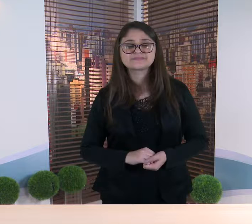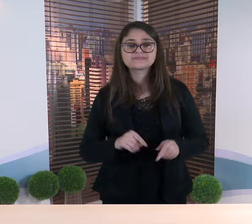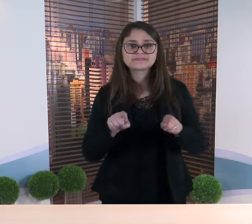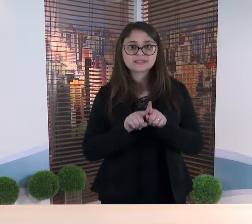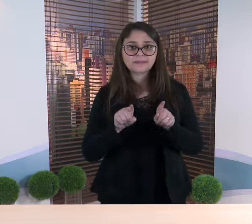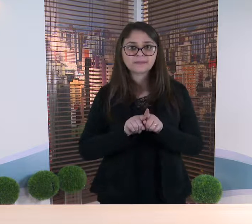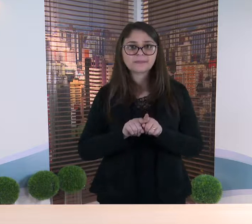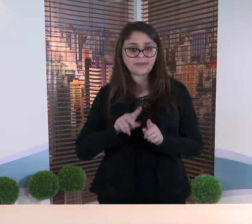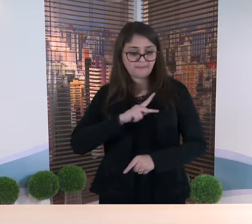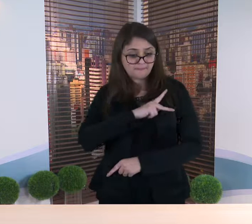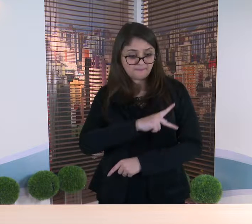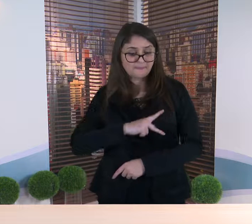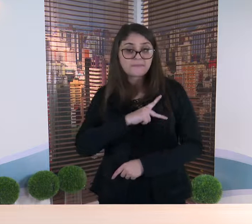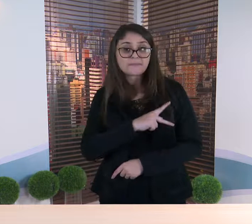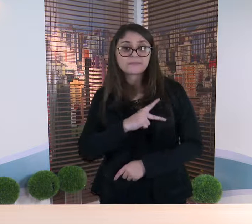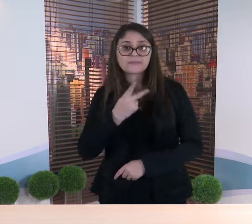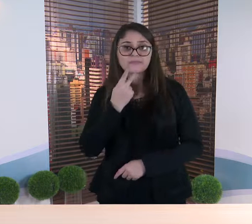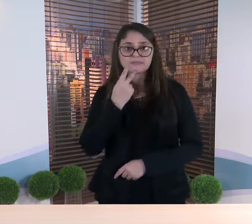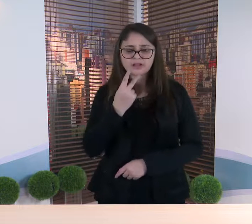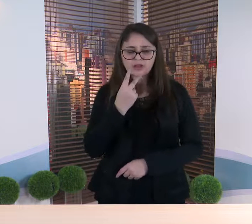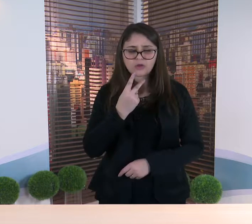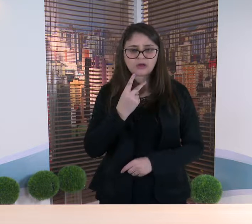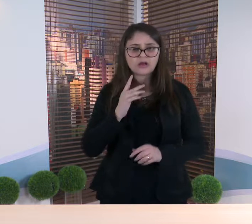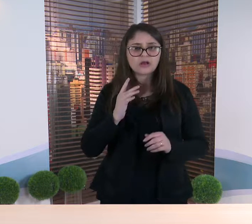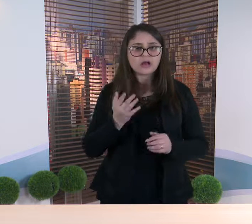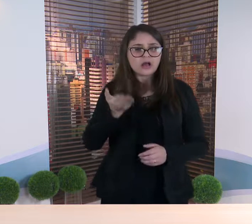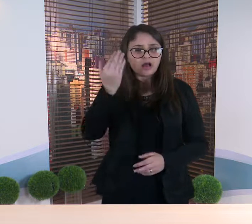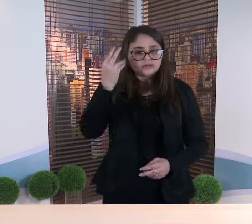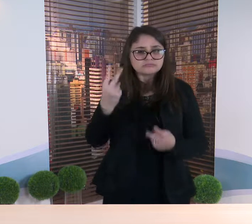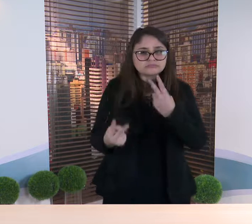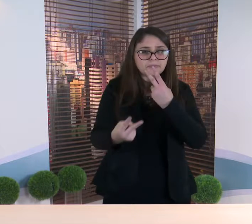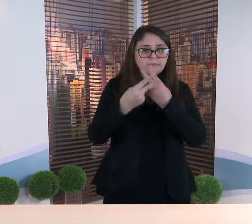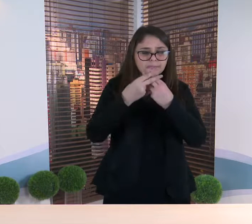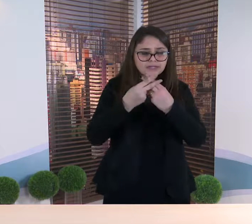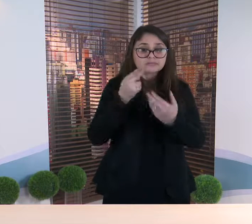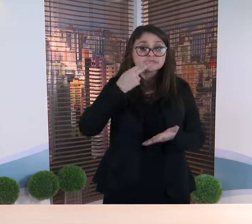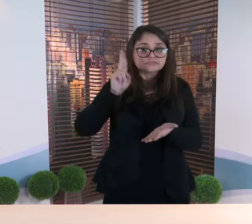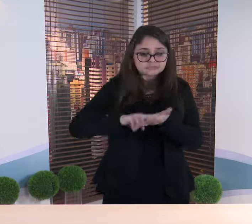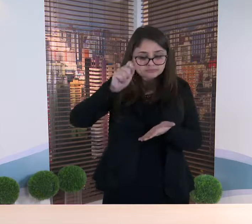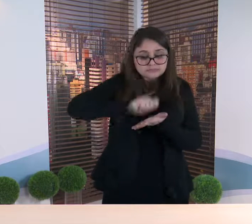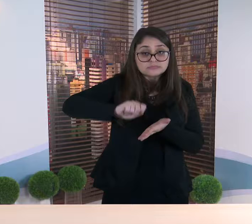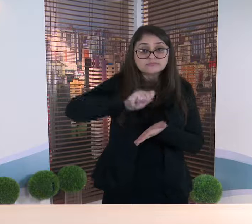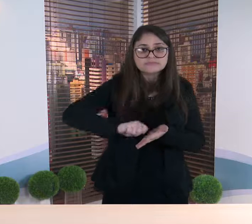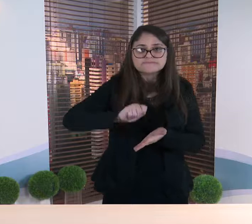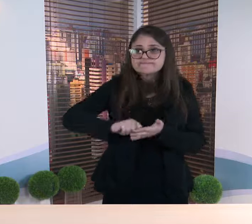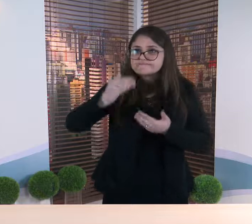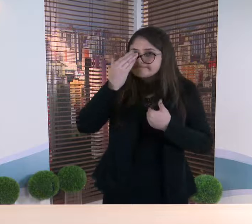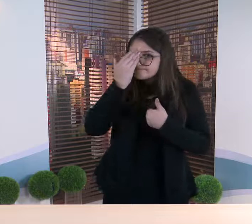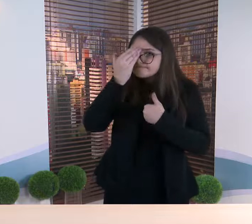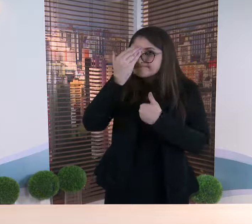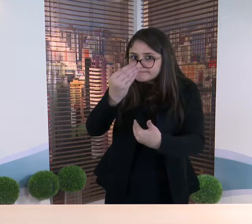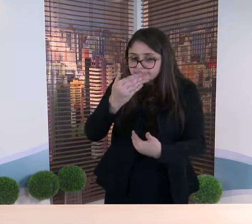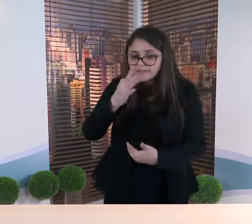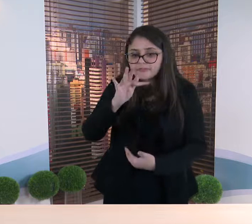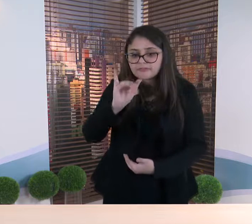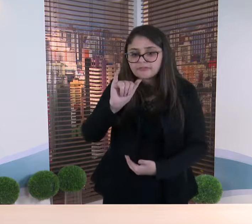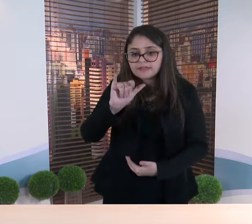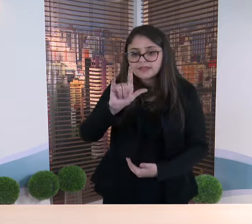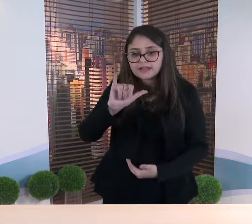Novo Testamento, enquanto estava preso numa masmorra, escreveu uma carta para agradecer aos filipenses pela